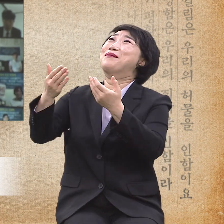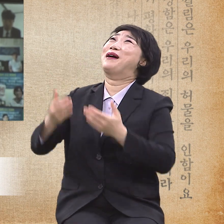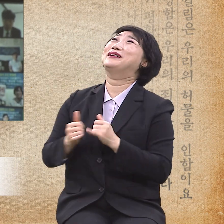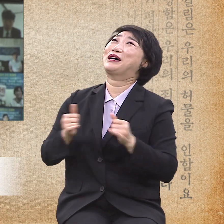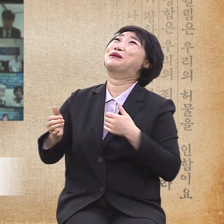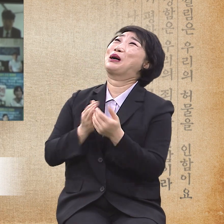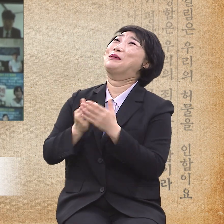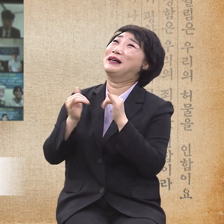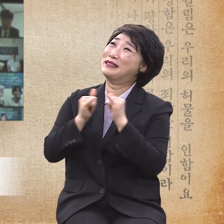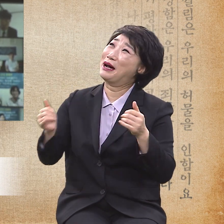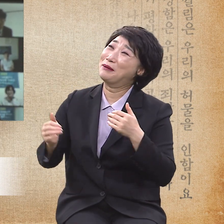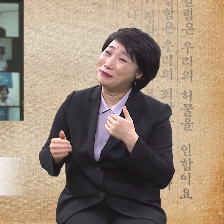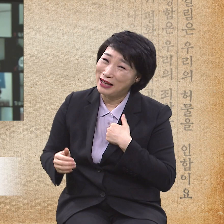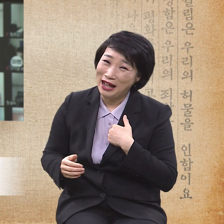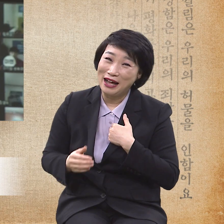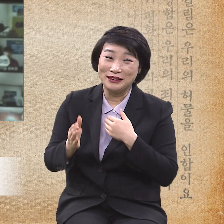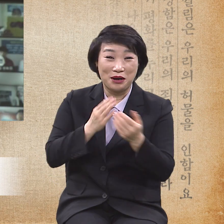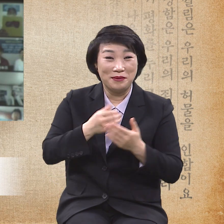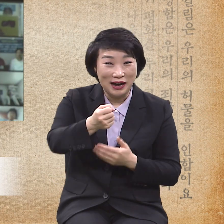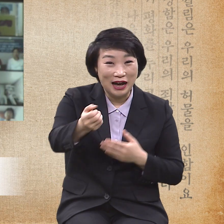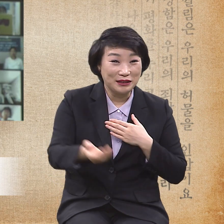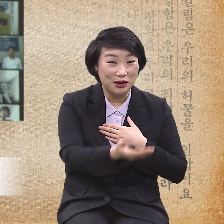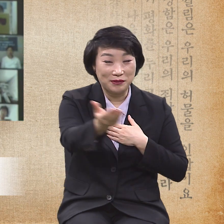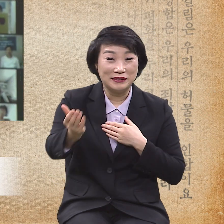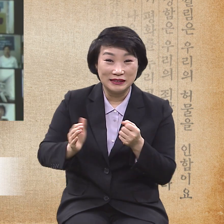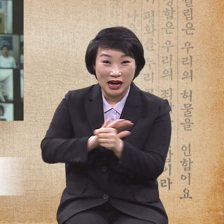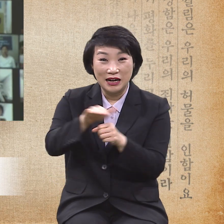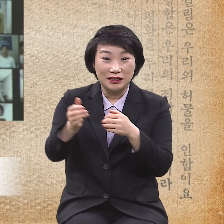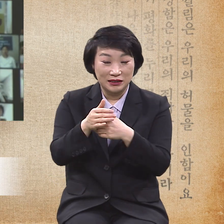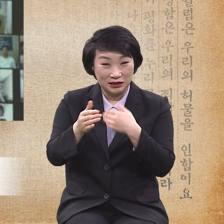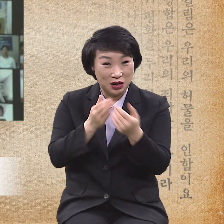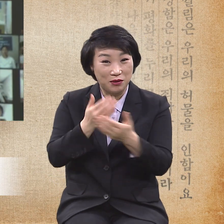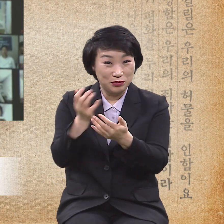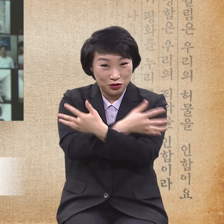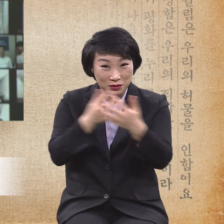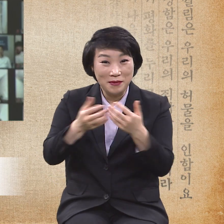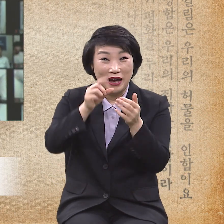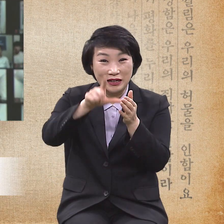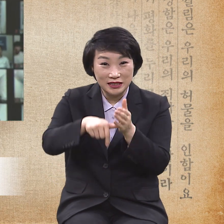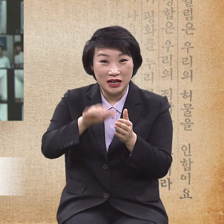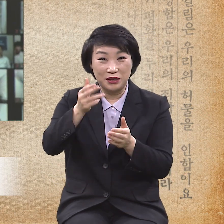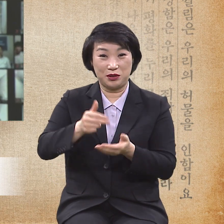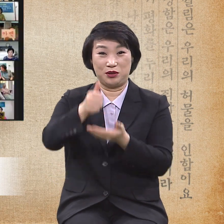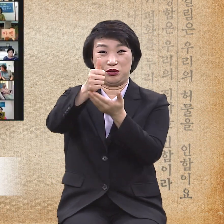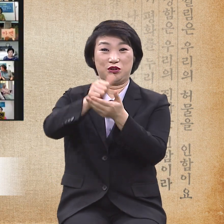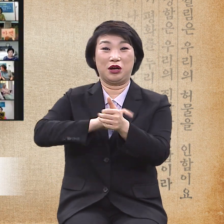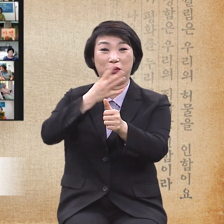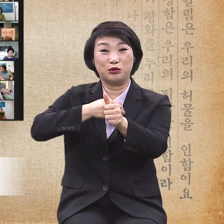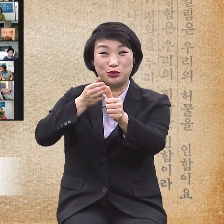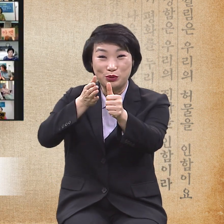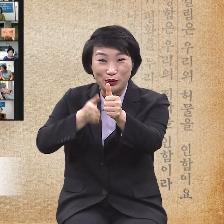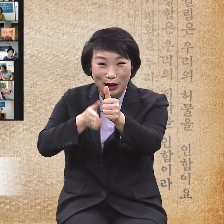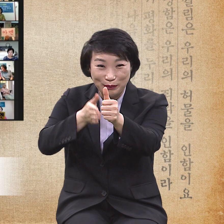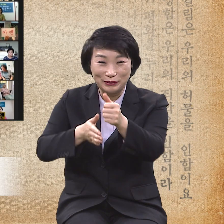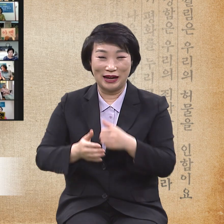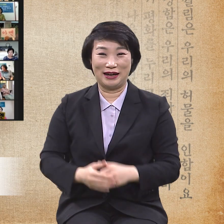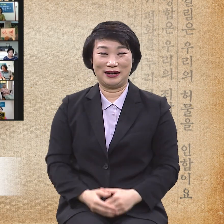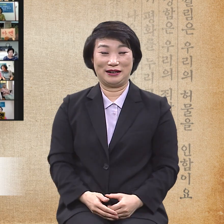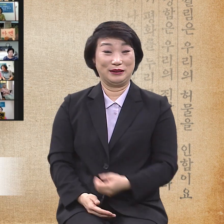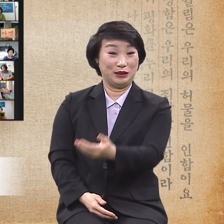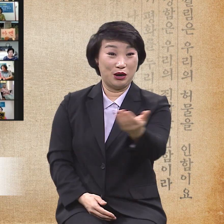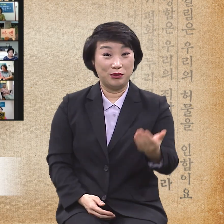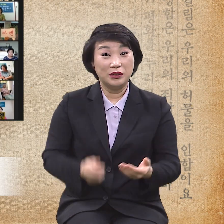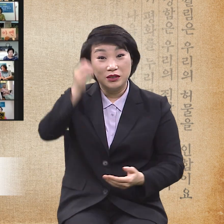자구나 하고 경험하는 사랑의 경험이 충만한 시간 되기를 주님의 이름으로 축원합니다.